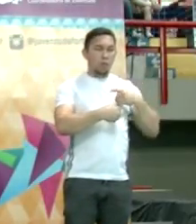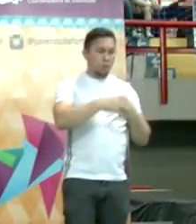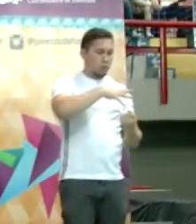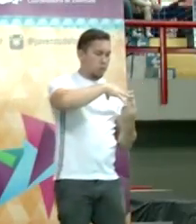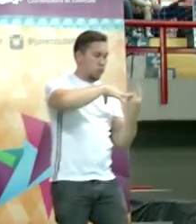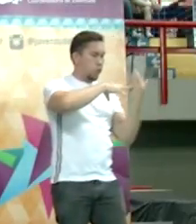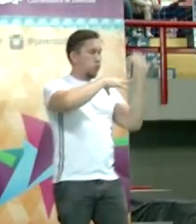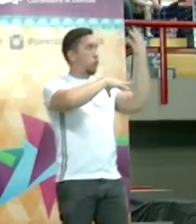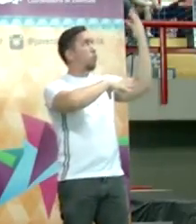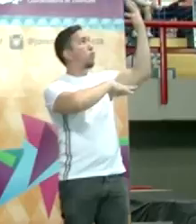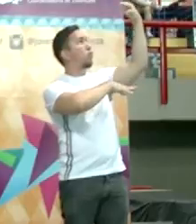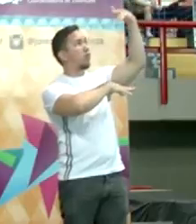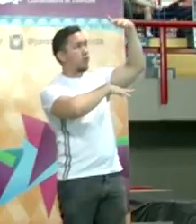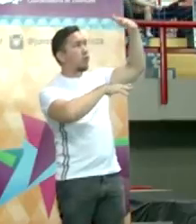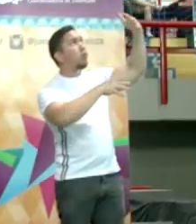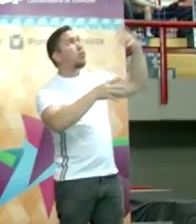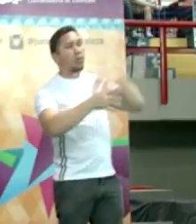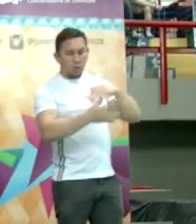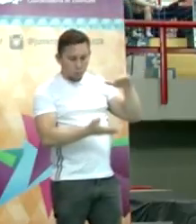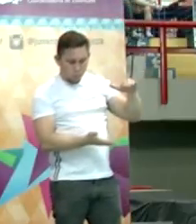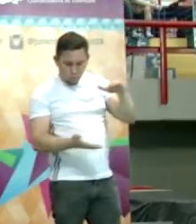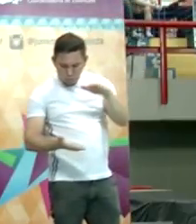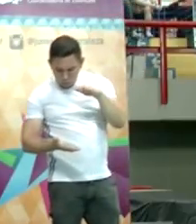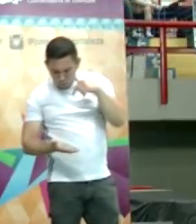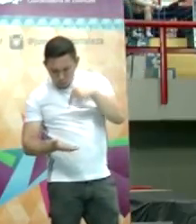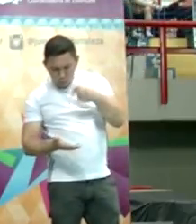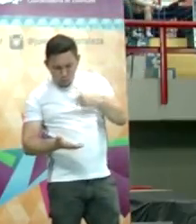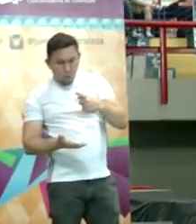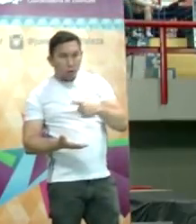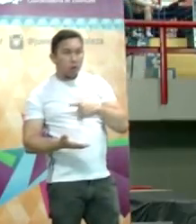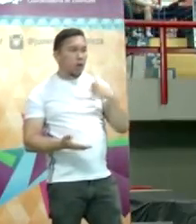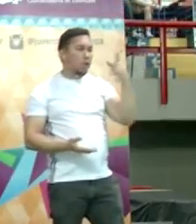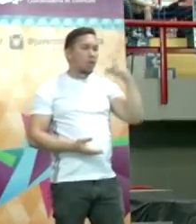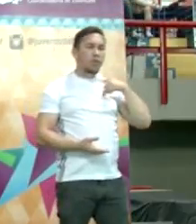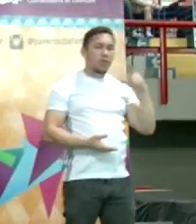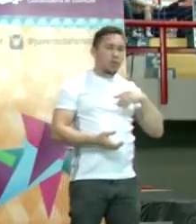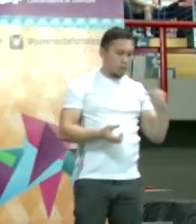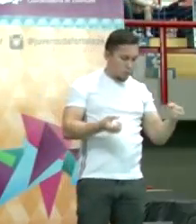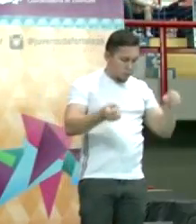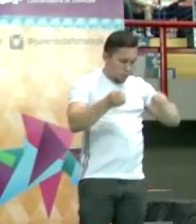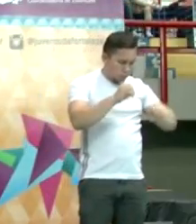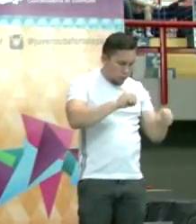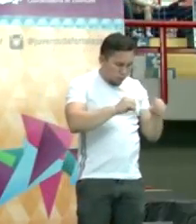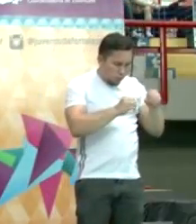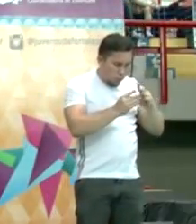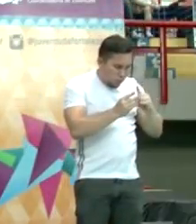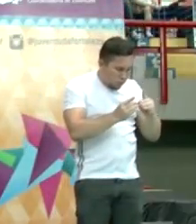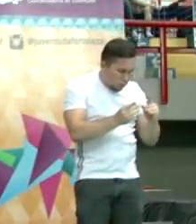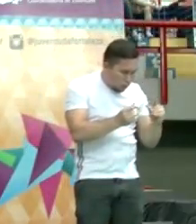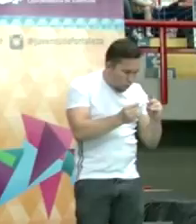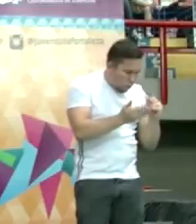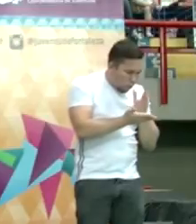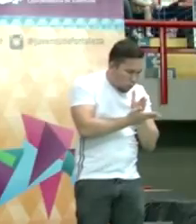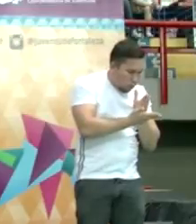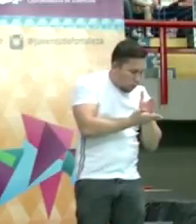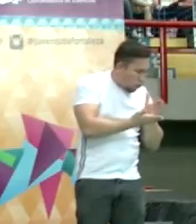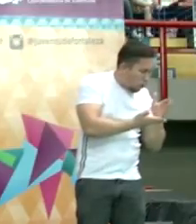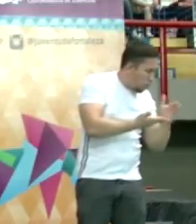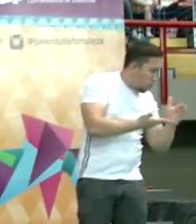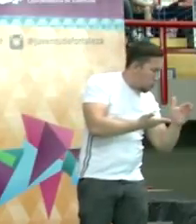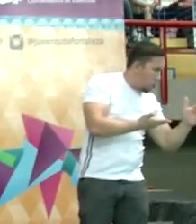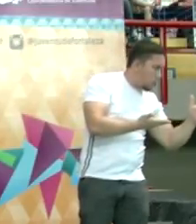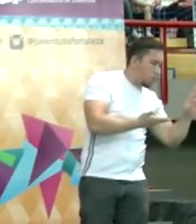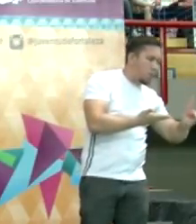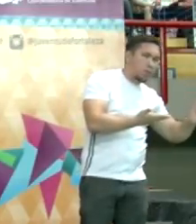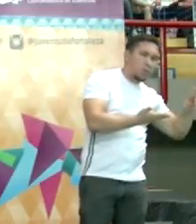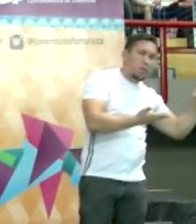extraí o petróleo, eu não tenho o que fazer. Eu vou ter que pegar uma refinaria, construir uma refinaria para aí sim ter as frações do